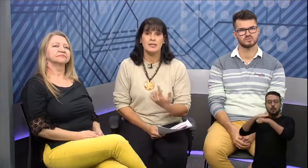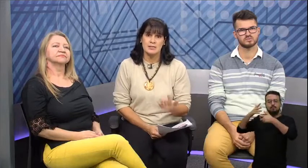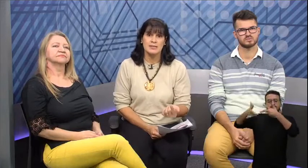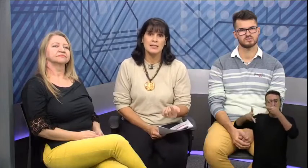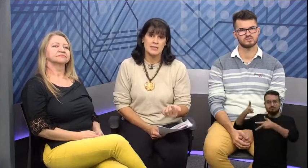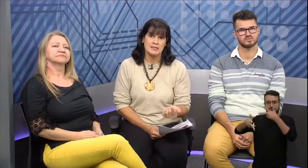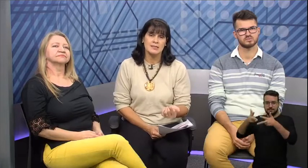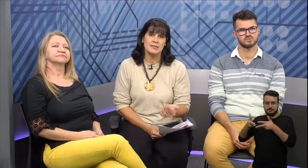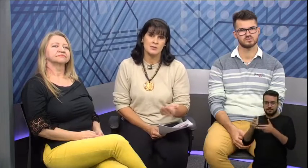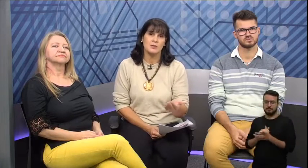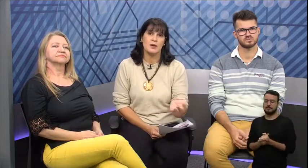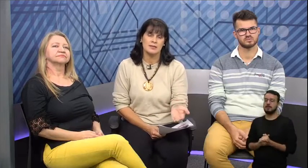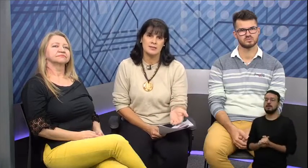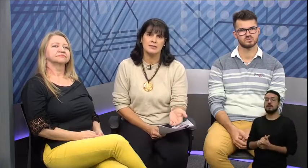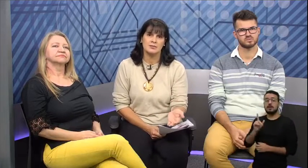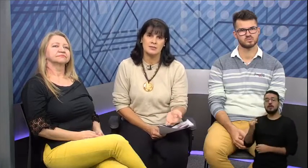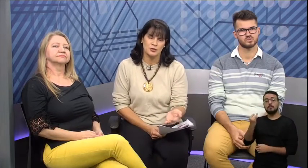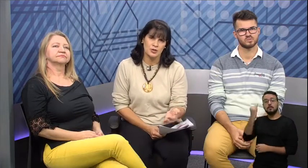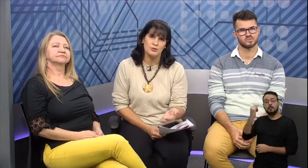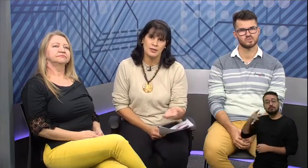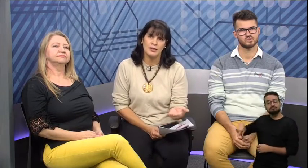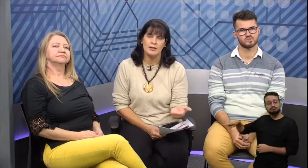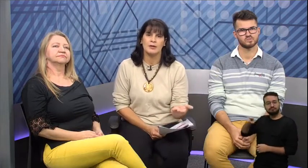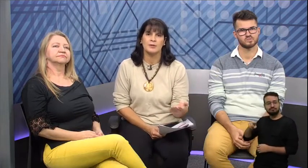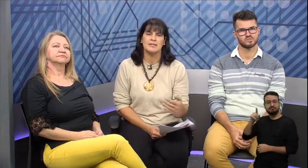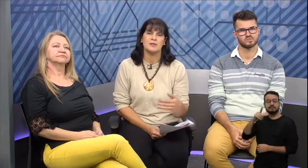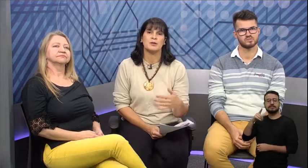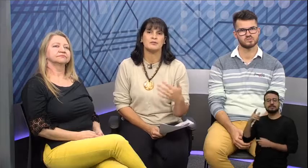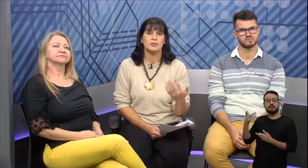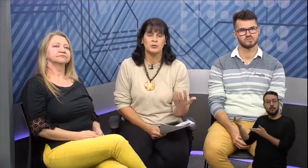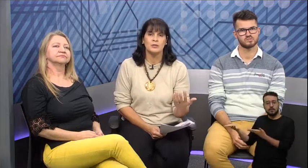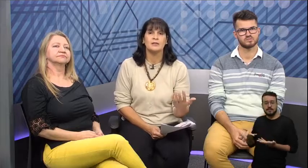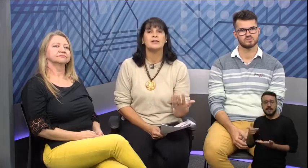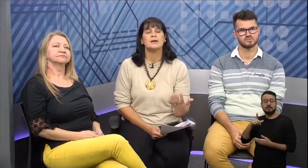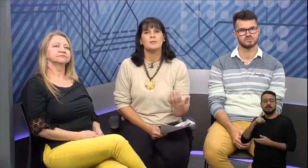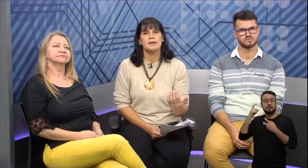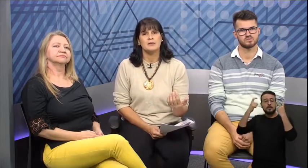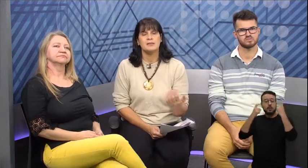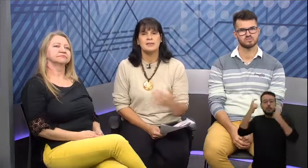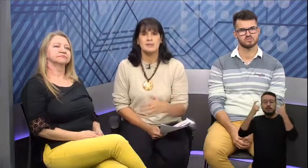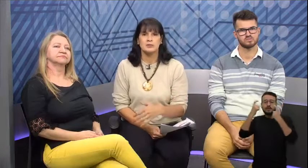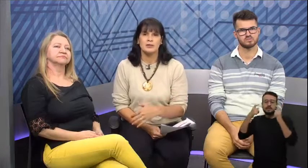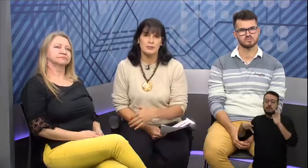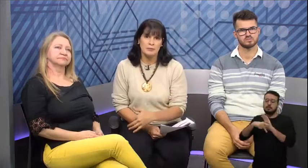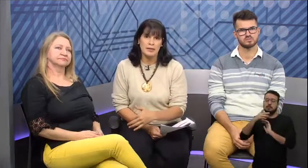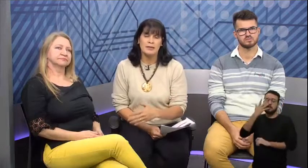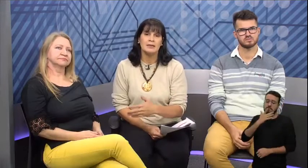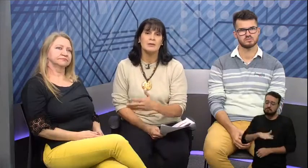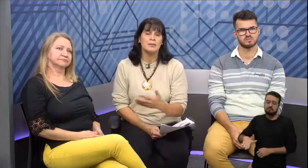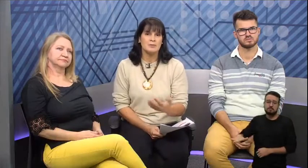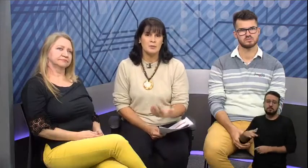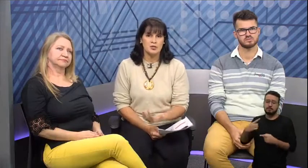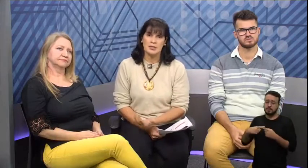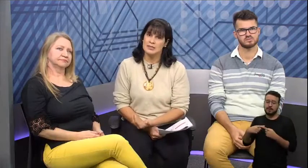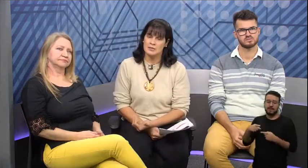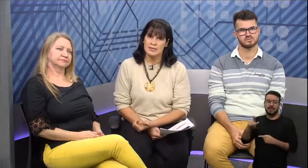relação às crianças, que não são elas que estão decidindo, né? É uma decisão para a vida toda, mas é uma decisão da família, principalmente em relação às